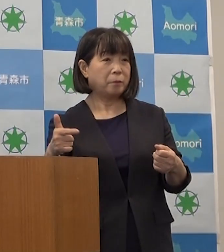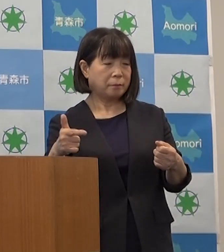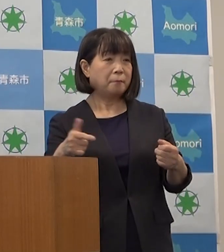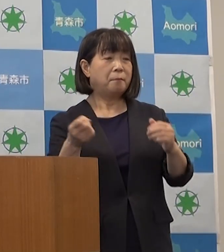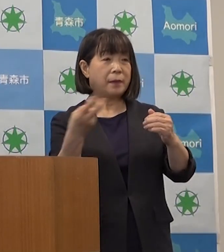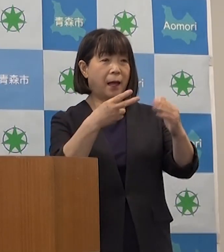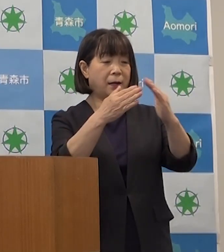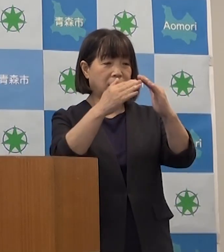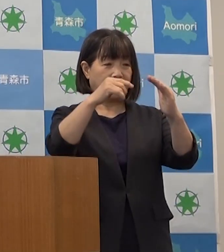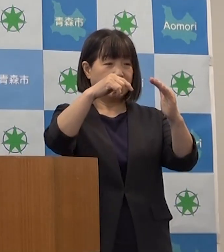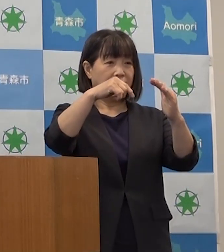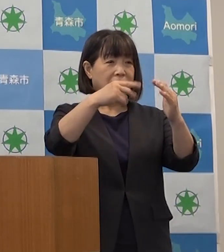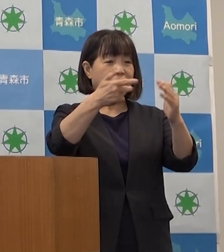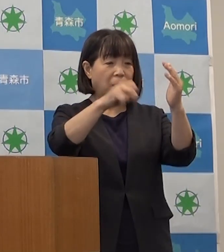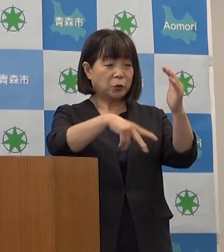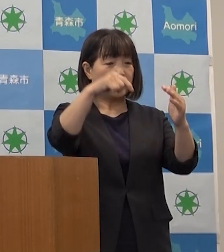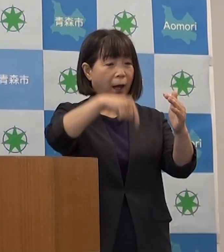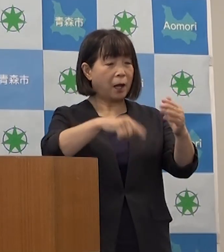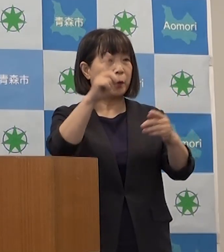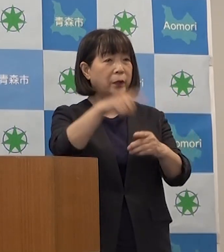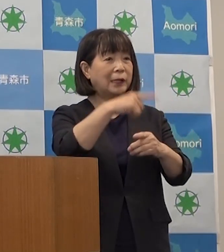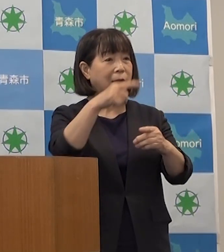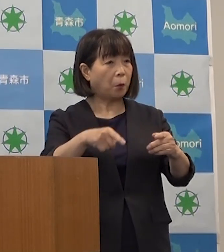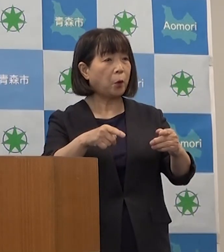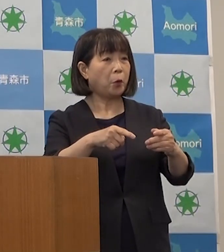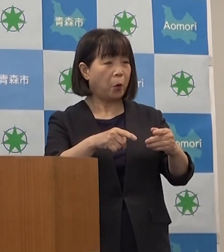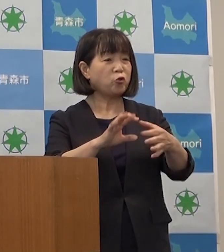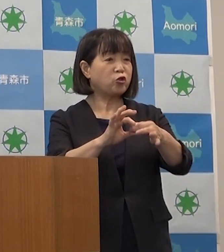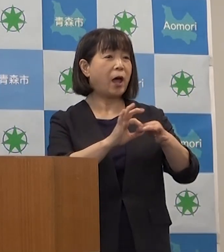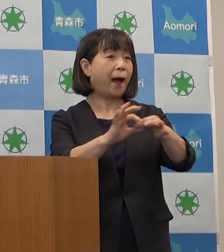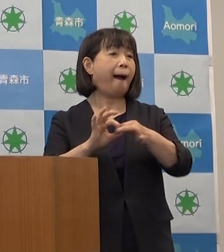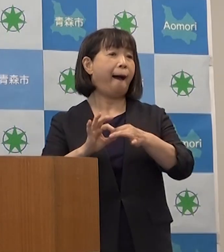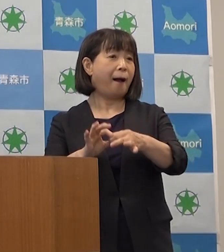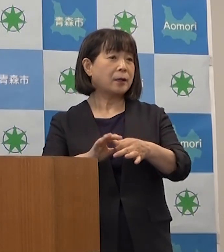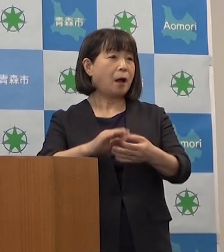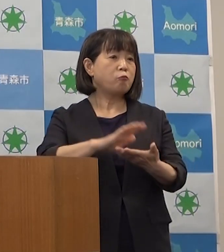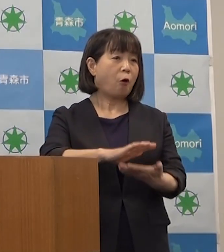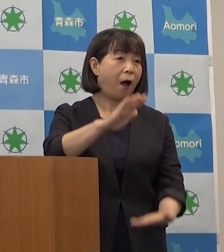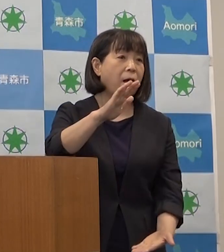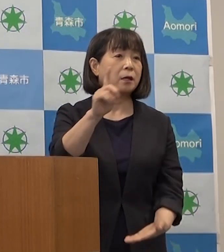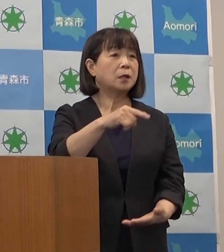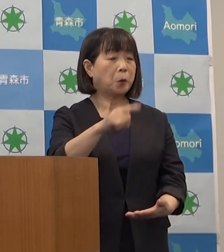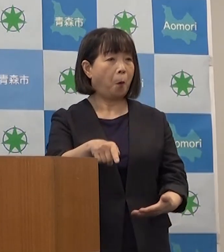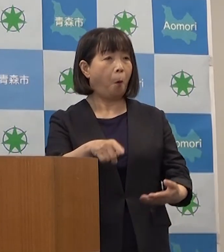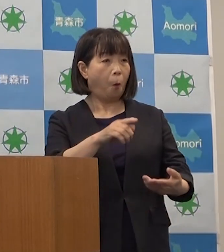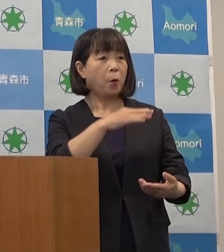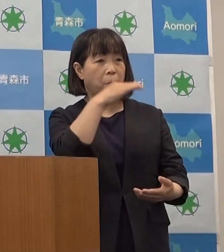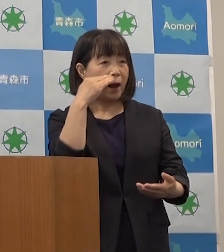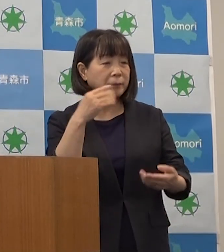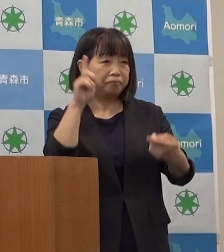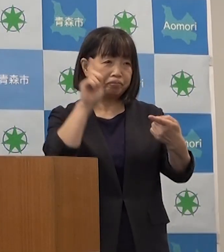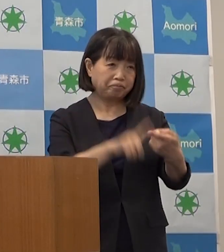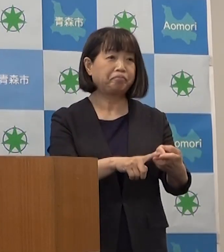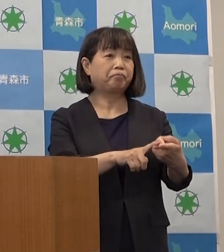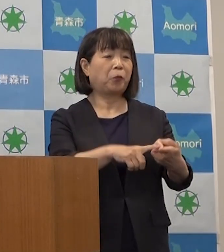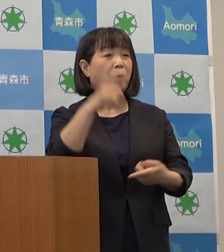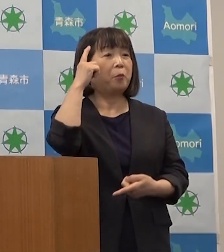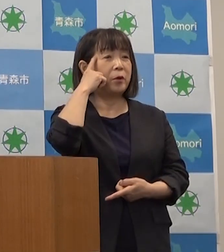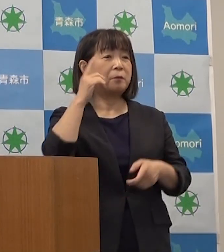町内での人のつながりといったものを持っている人間として私は最適であるというふうに考え